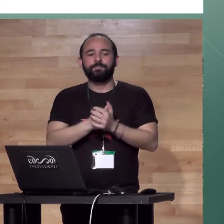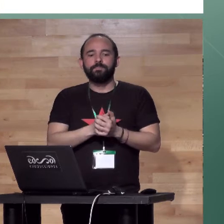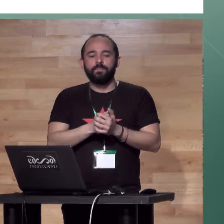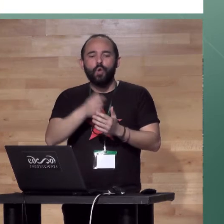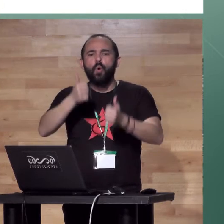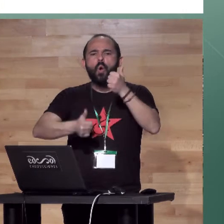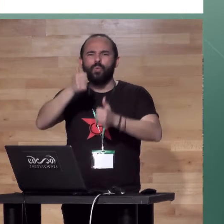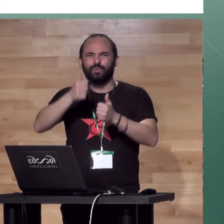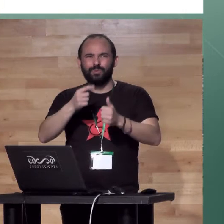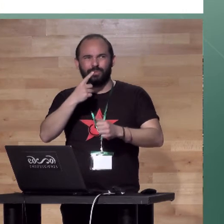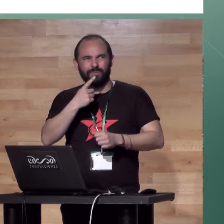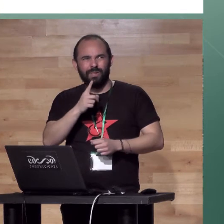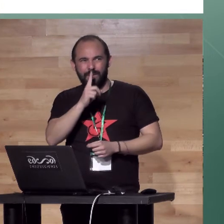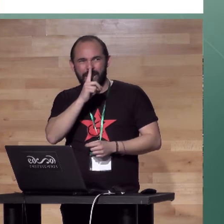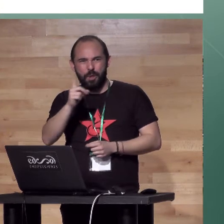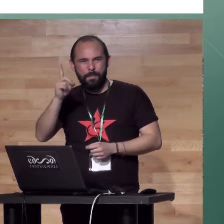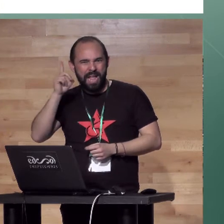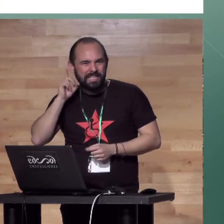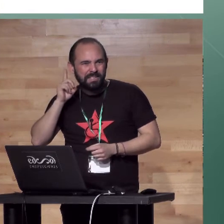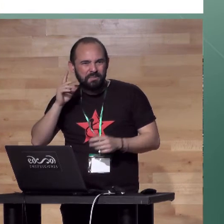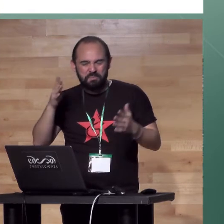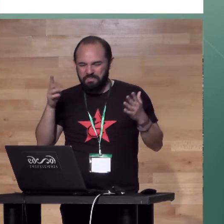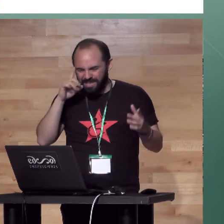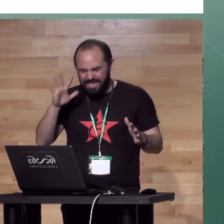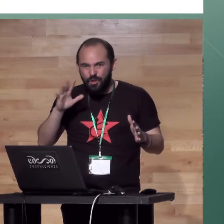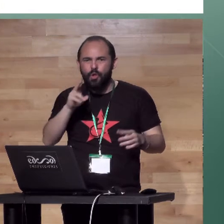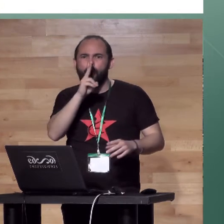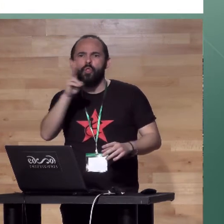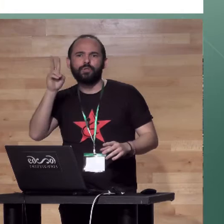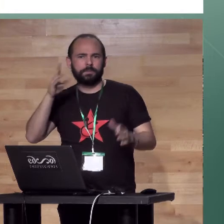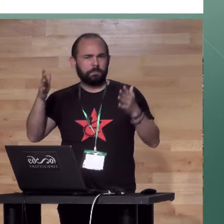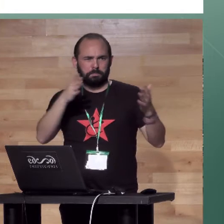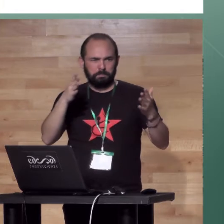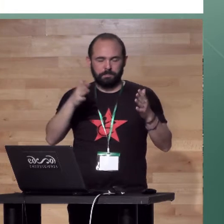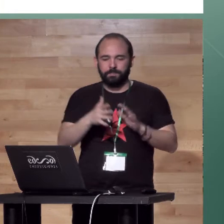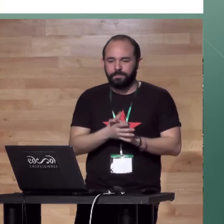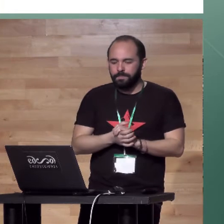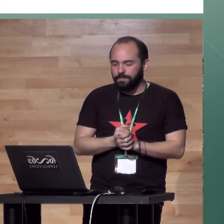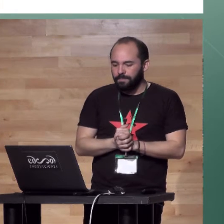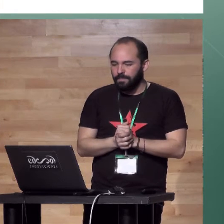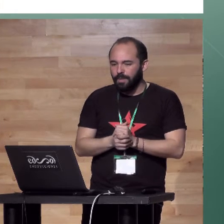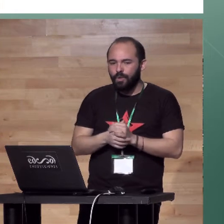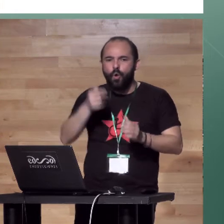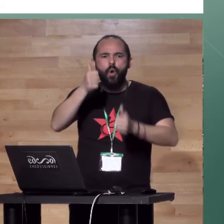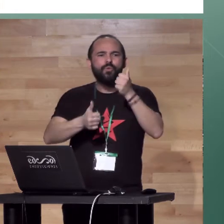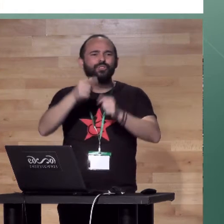Es un corto. Se presentó a concurso, creo, el año pasado o hace un par de años.